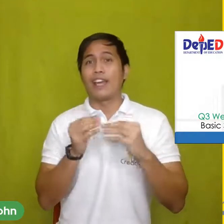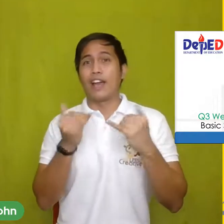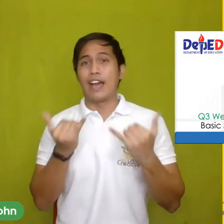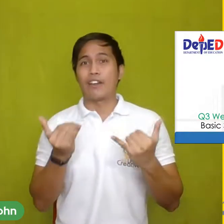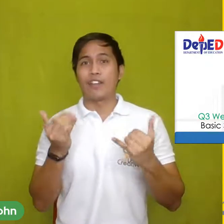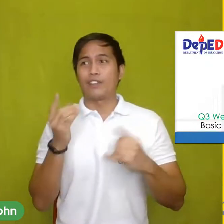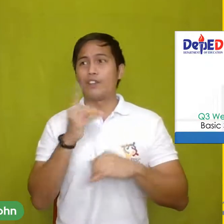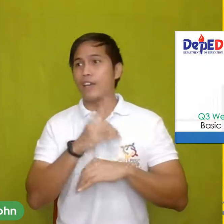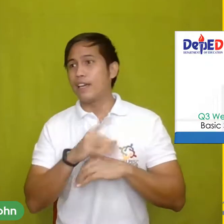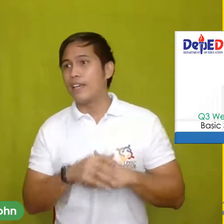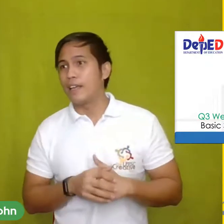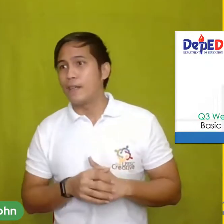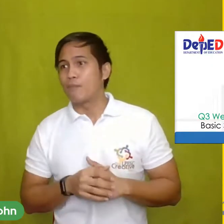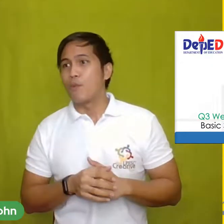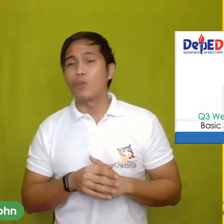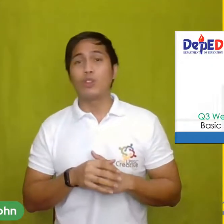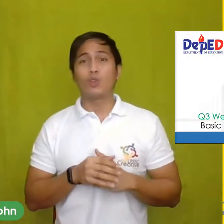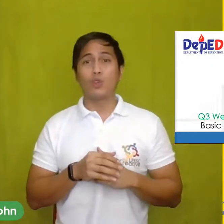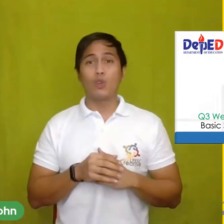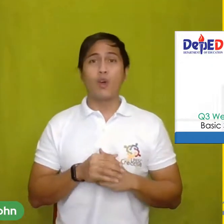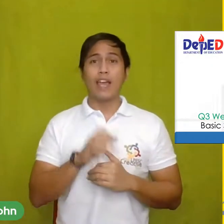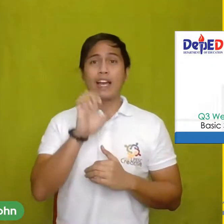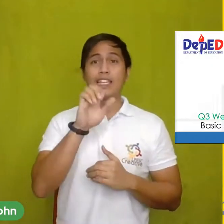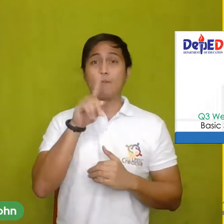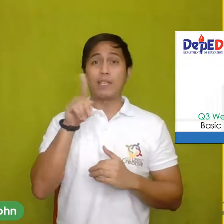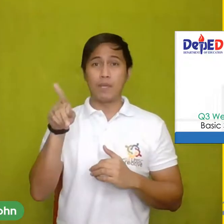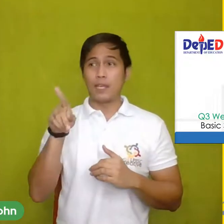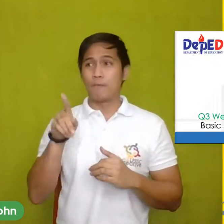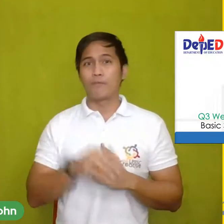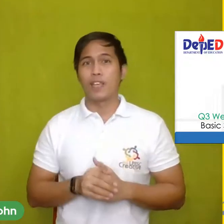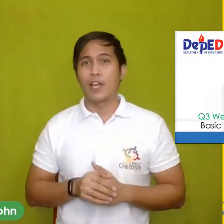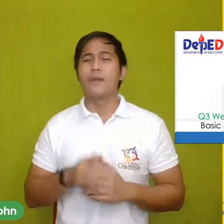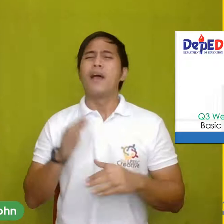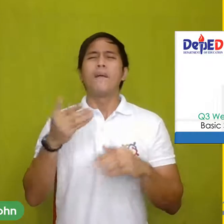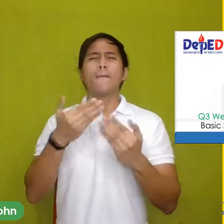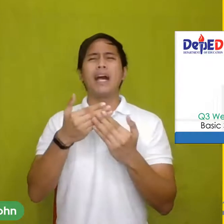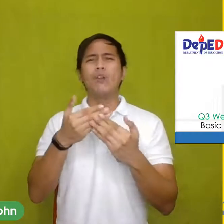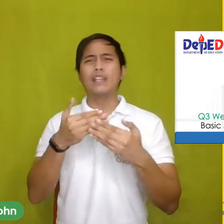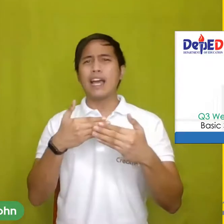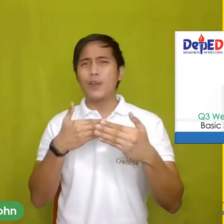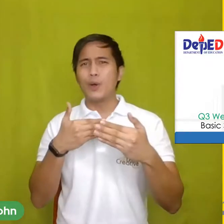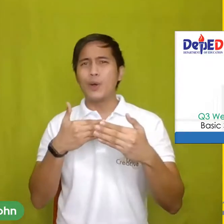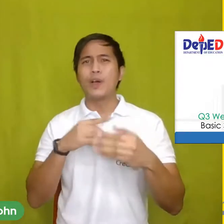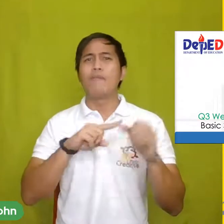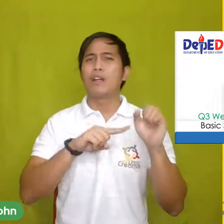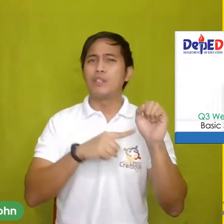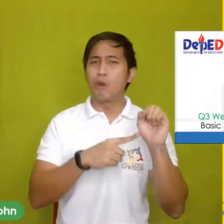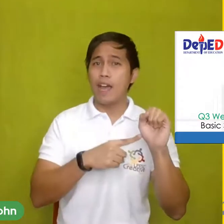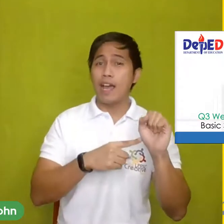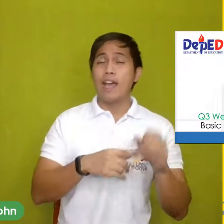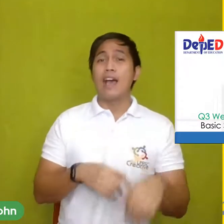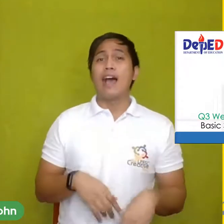Ngayong araw na ito ay tuturo ko ay ang EPP. And bago tayo magsimula,